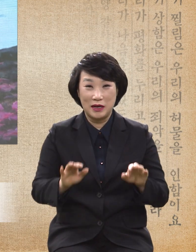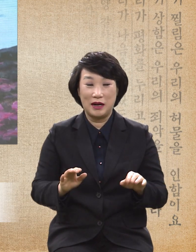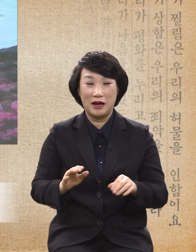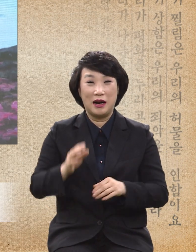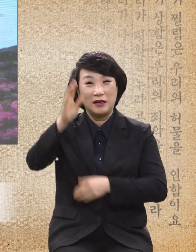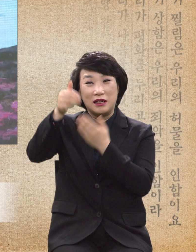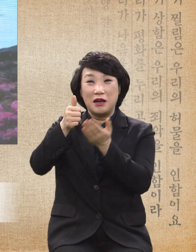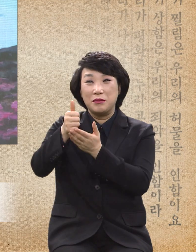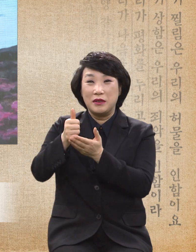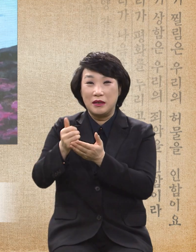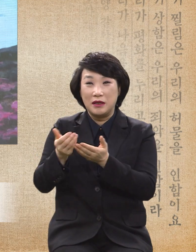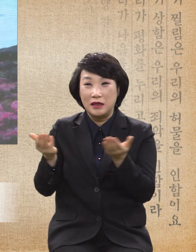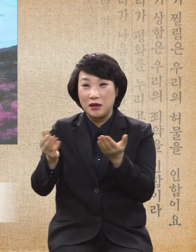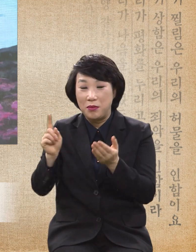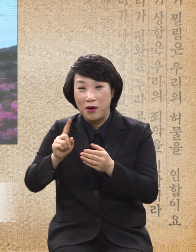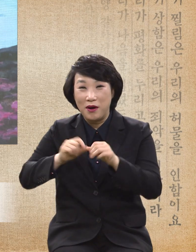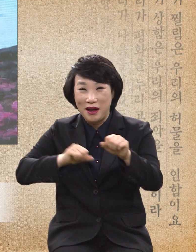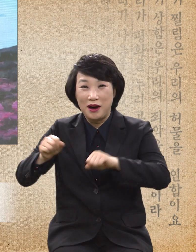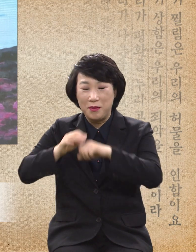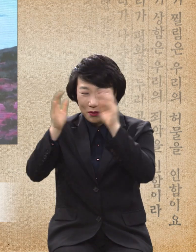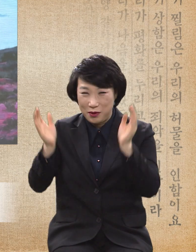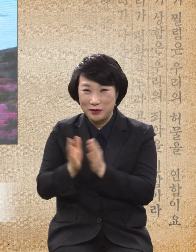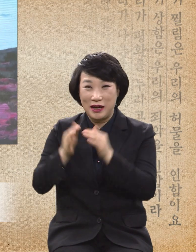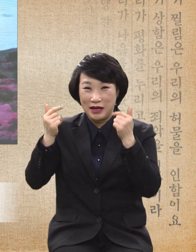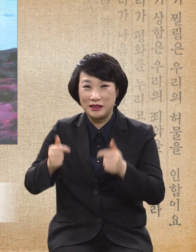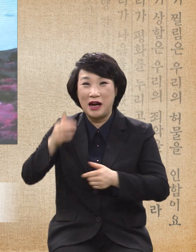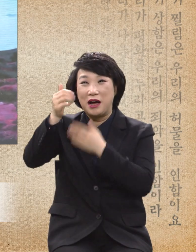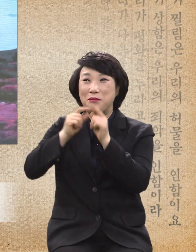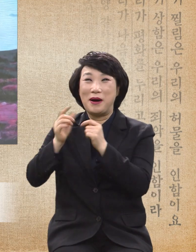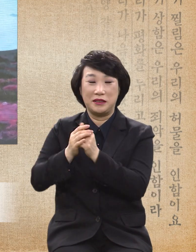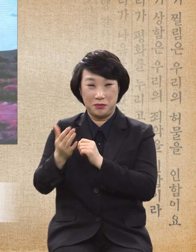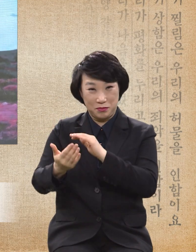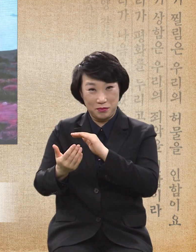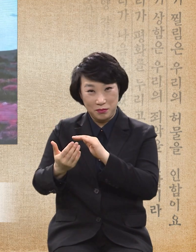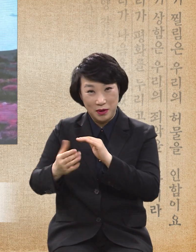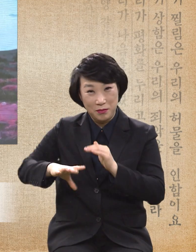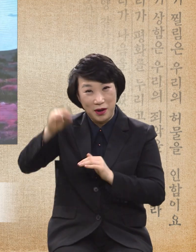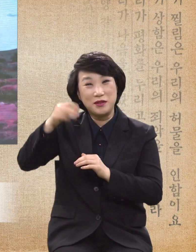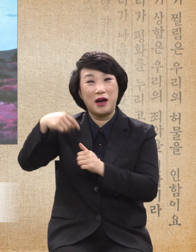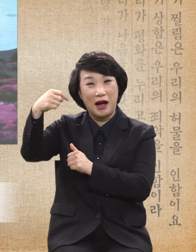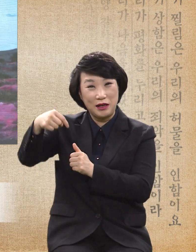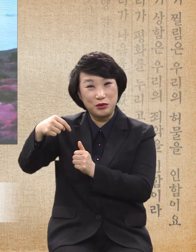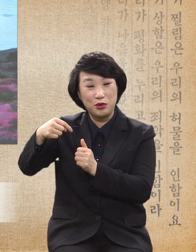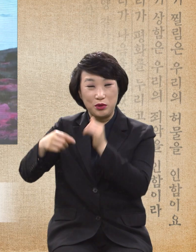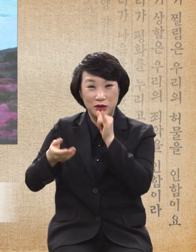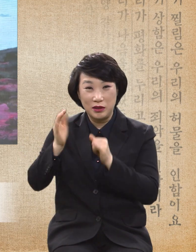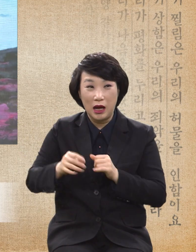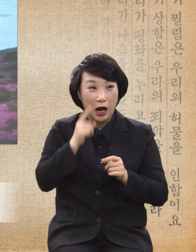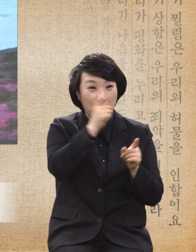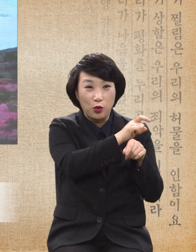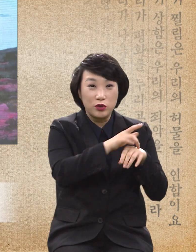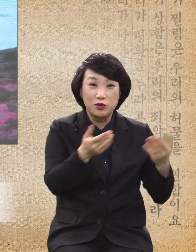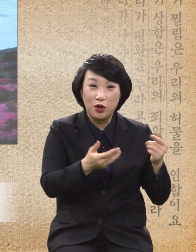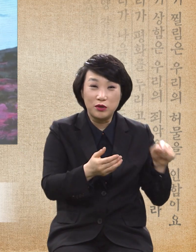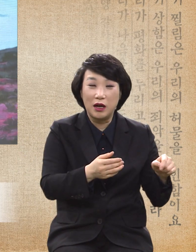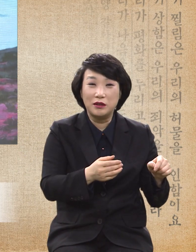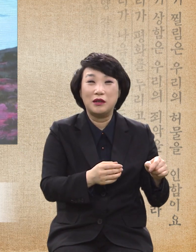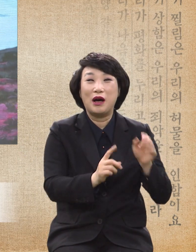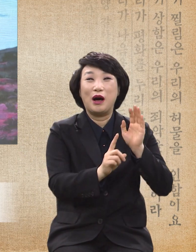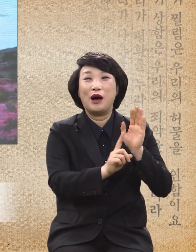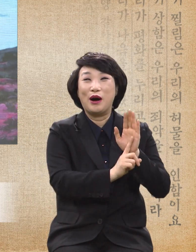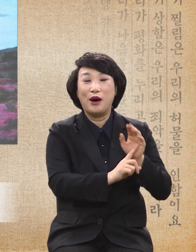하나님은 무엇을 행하든지 말씀으로 예고하시고 가르치시고 행하시는데 이 악한 마귀 사단